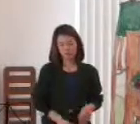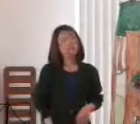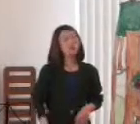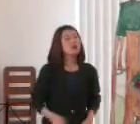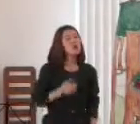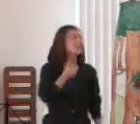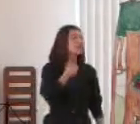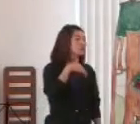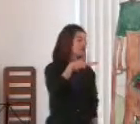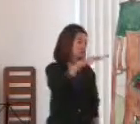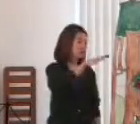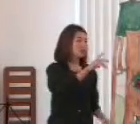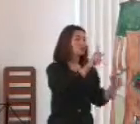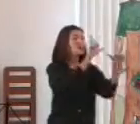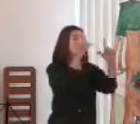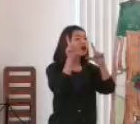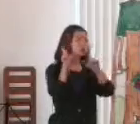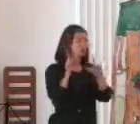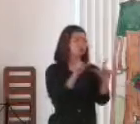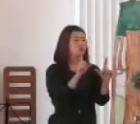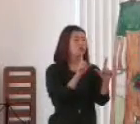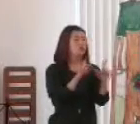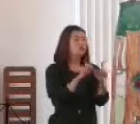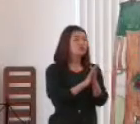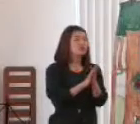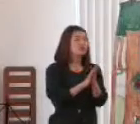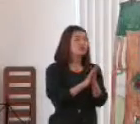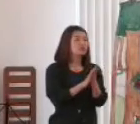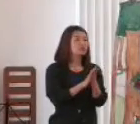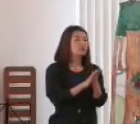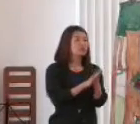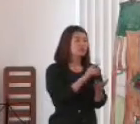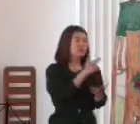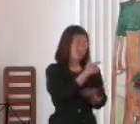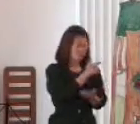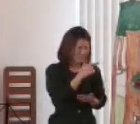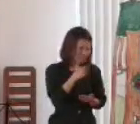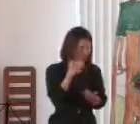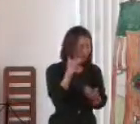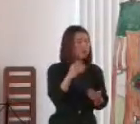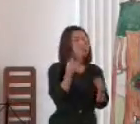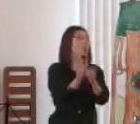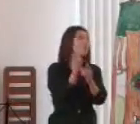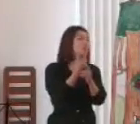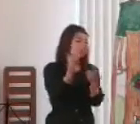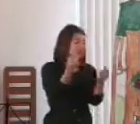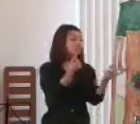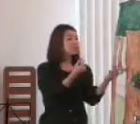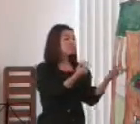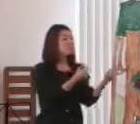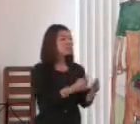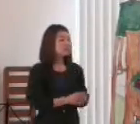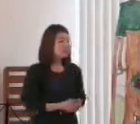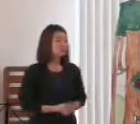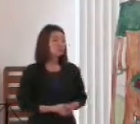私たちの生活においては本当にいろんなことが起こりますね。この1年も皆さ